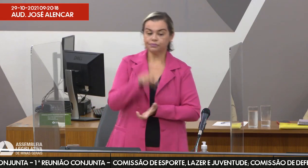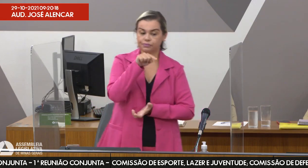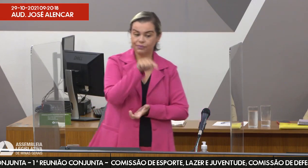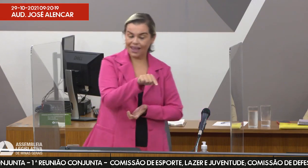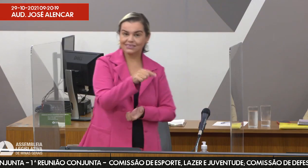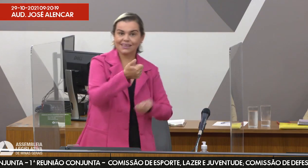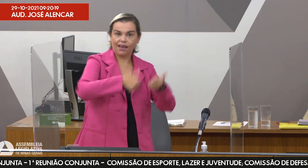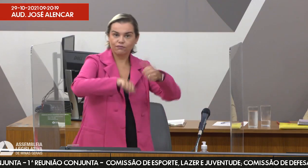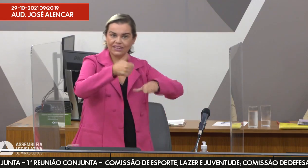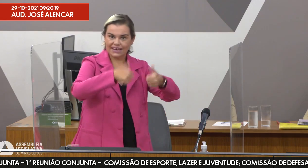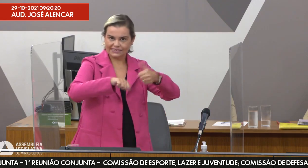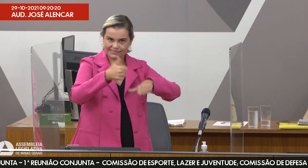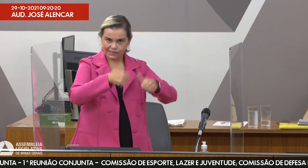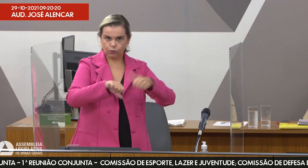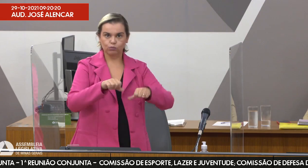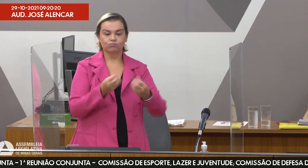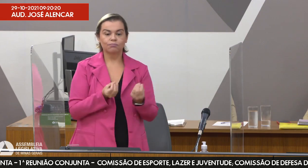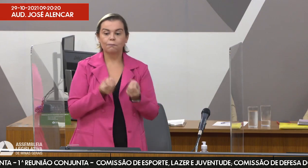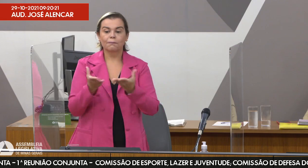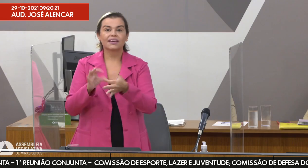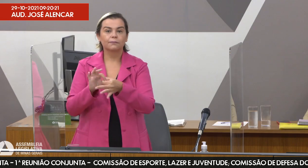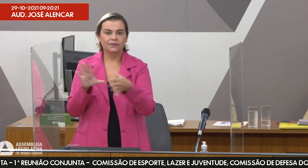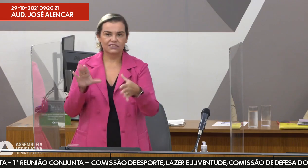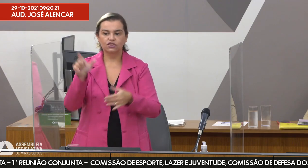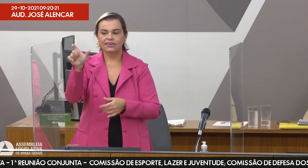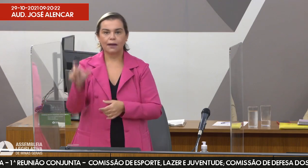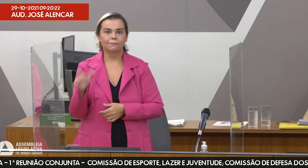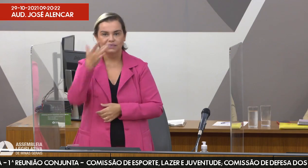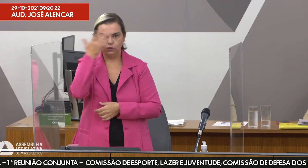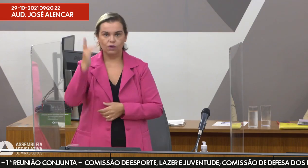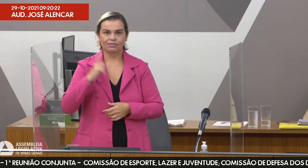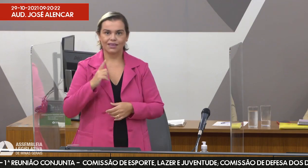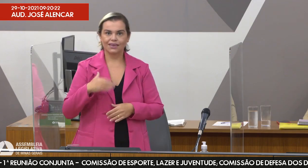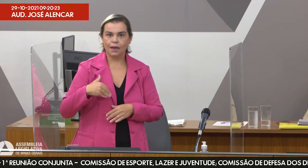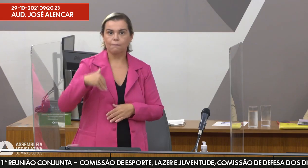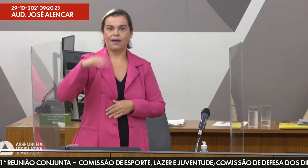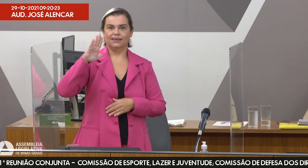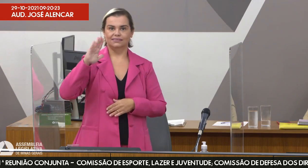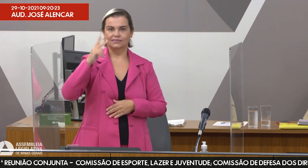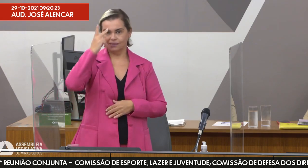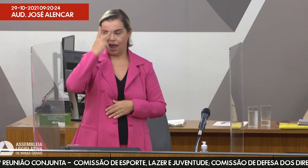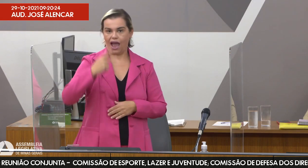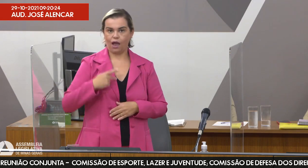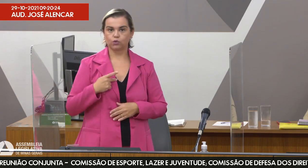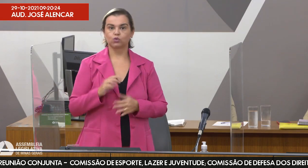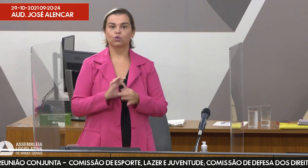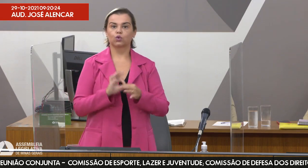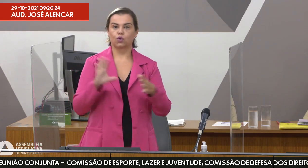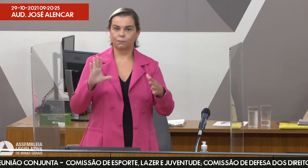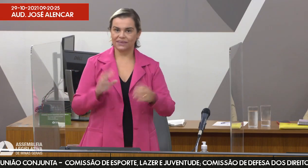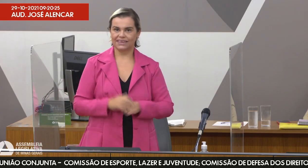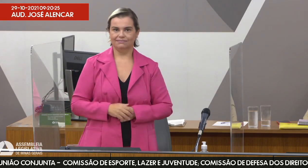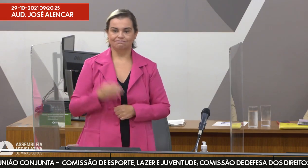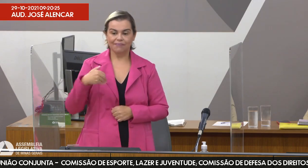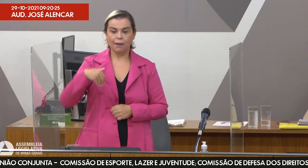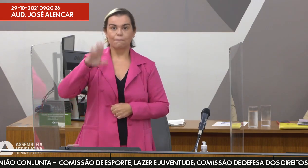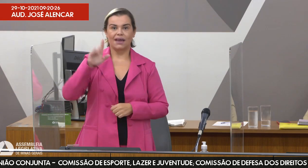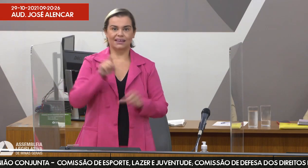E, a partir dessa avaliação, será verificado a quais políticas afirmativas as pessoas com deficiência